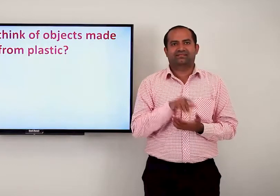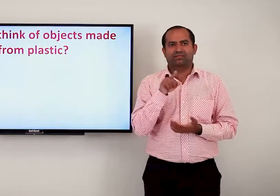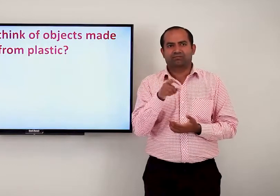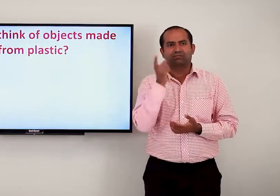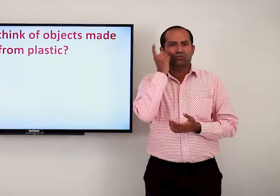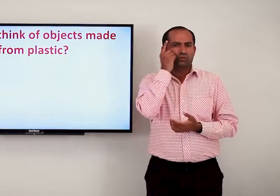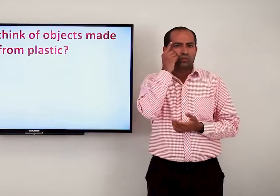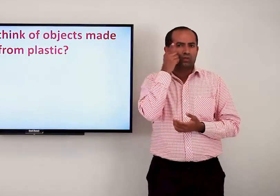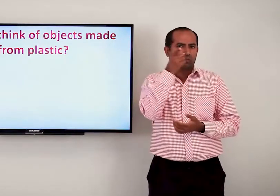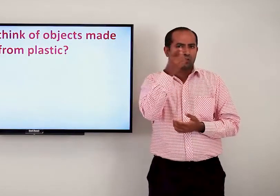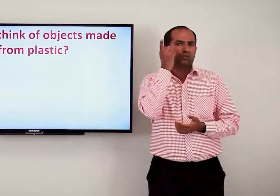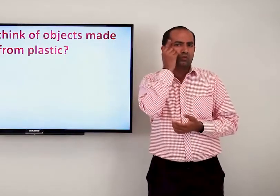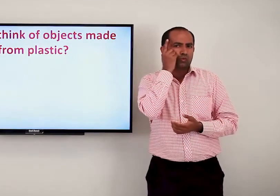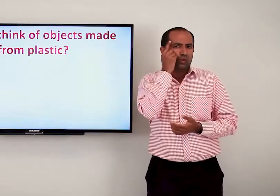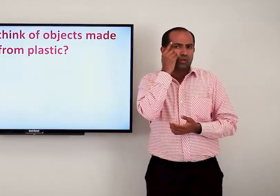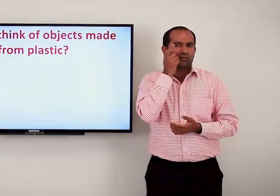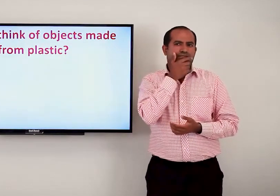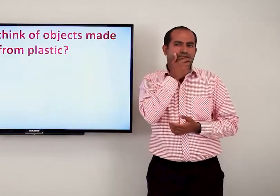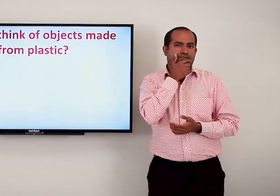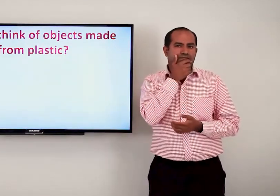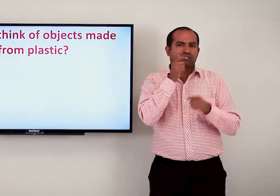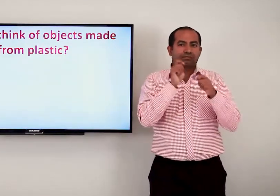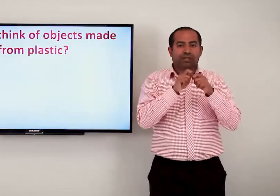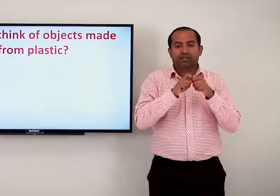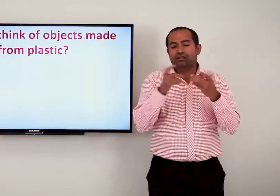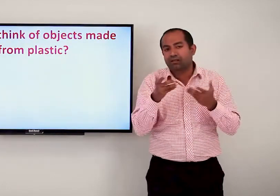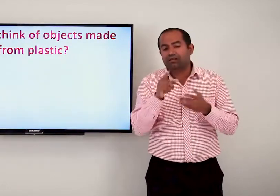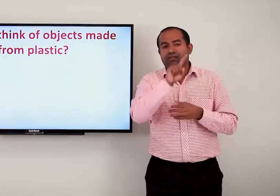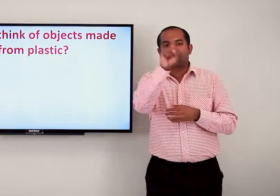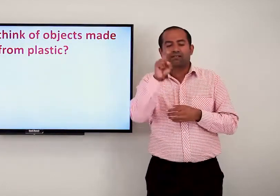क्या आपके जहन में कुछ ऐसी चीजें हैं जो प्लास्टिक से बनती हैं?